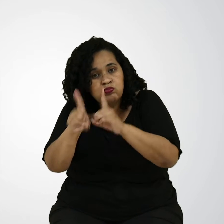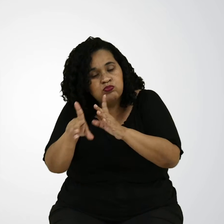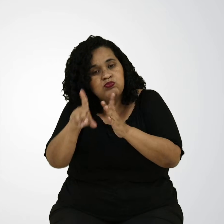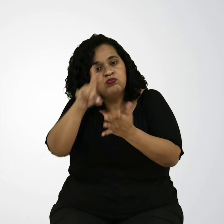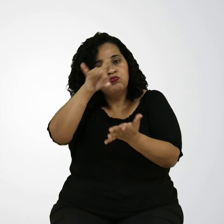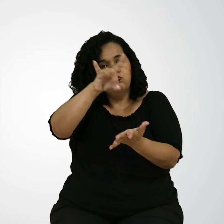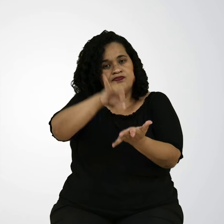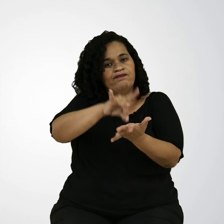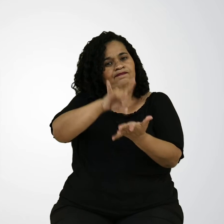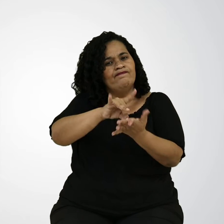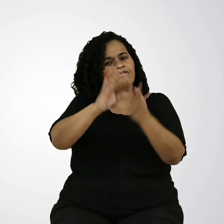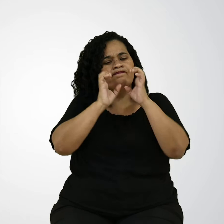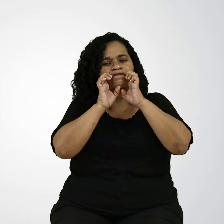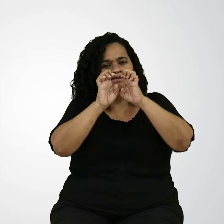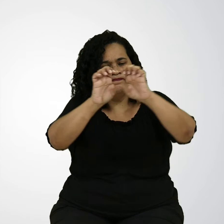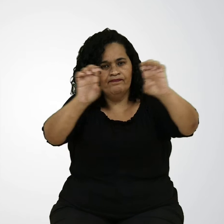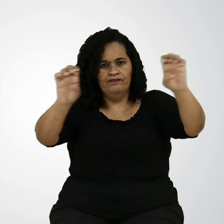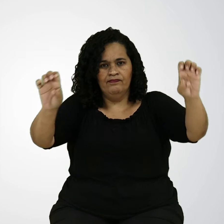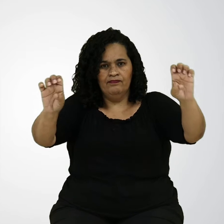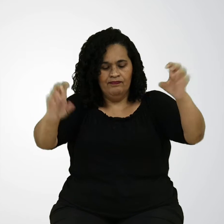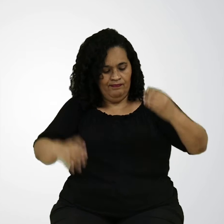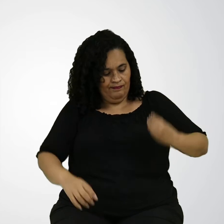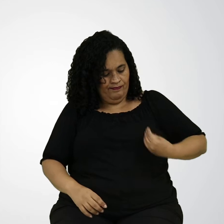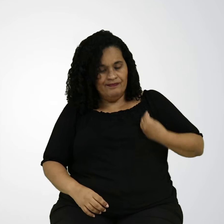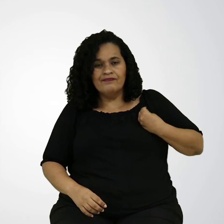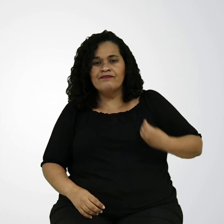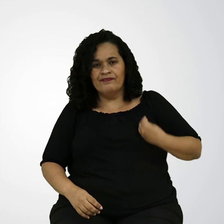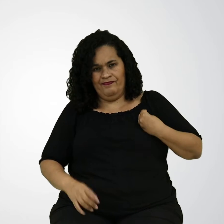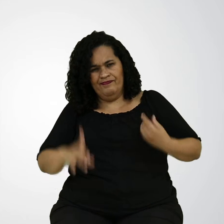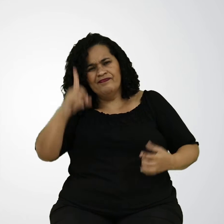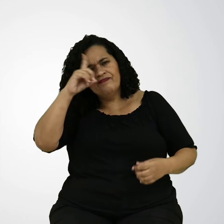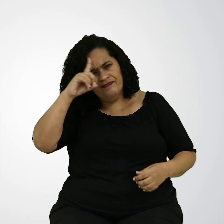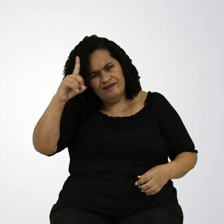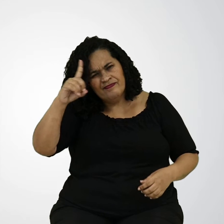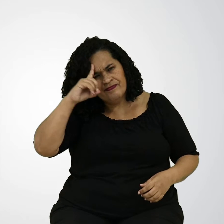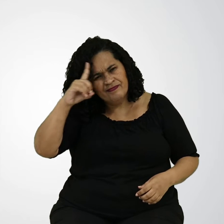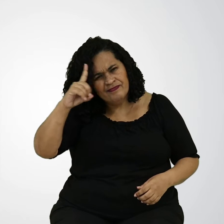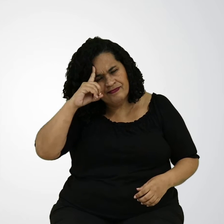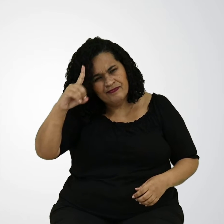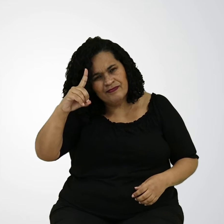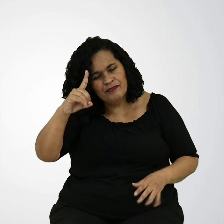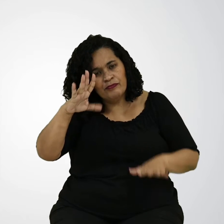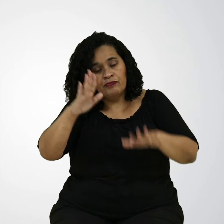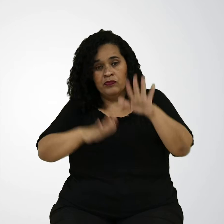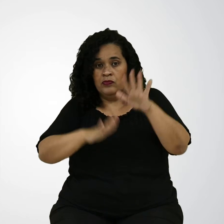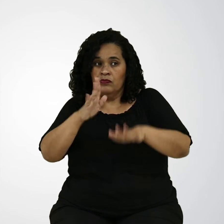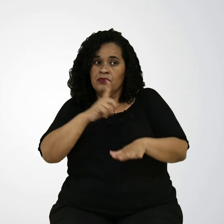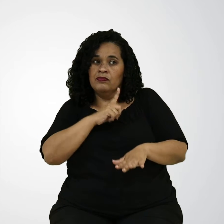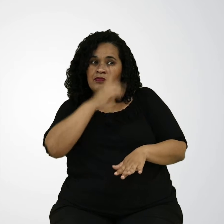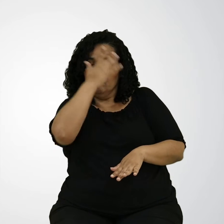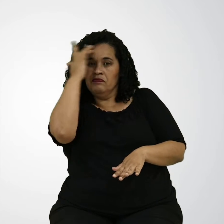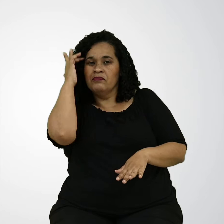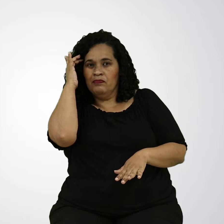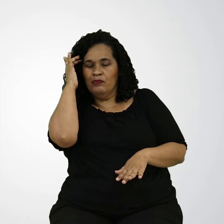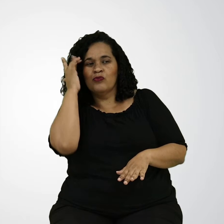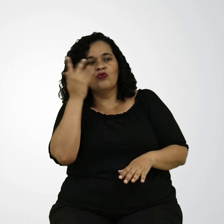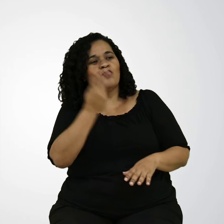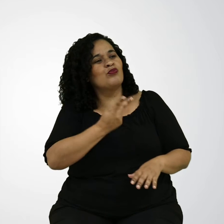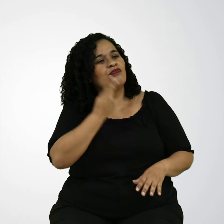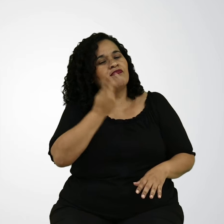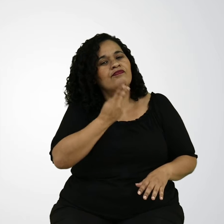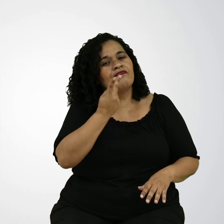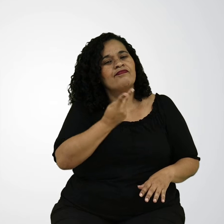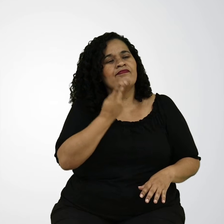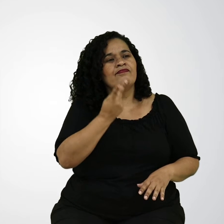verdades do Evangelho à nossa vida cotidiana? Às vezes, algumas pessoas até falam que